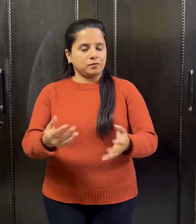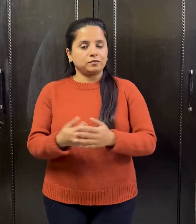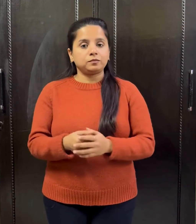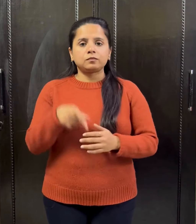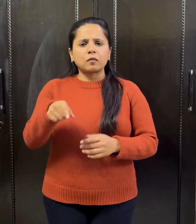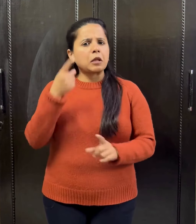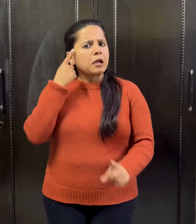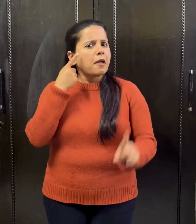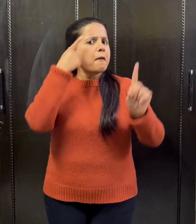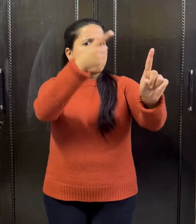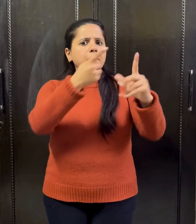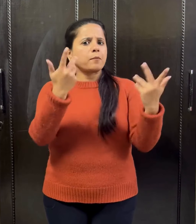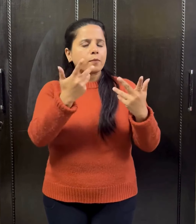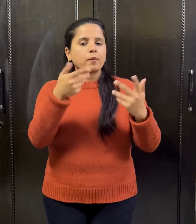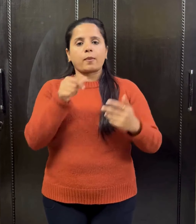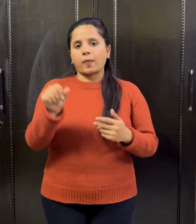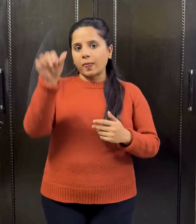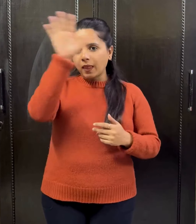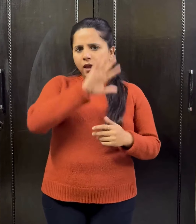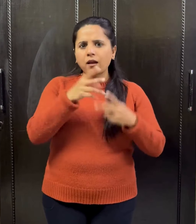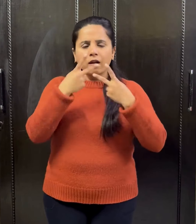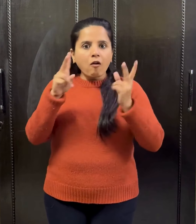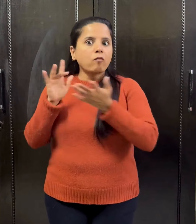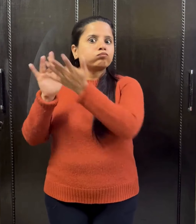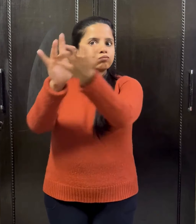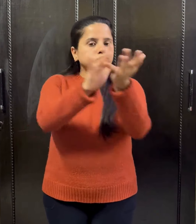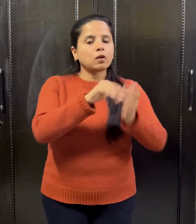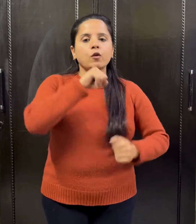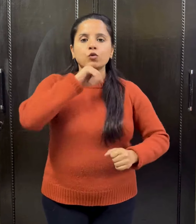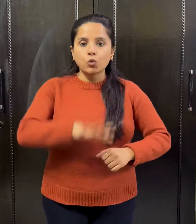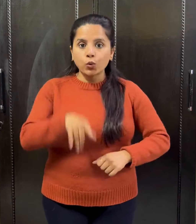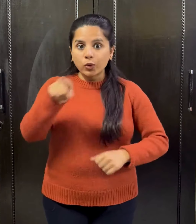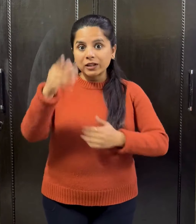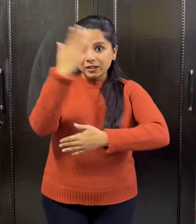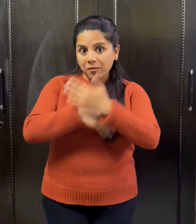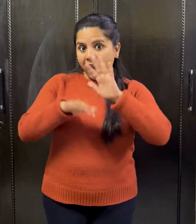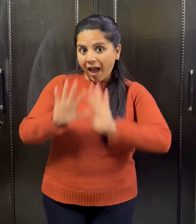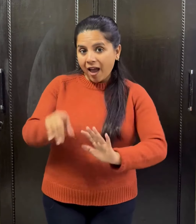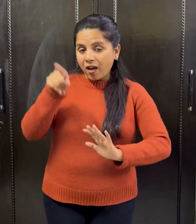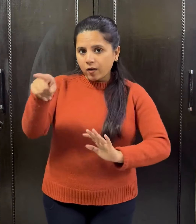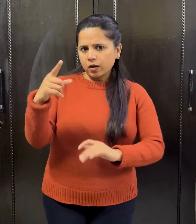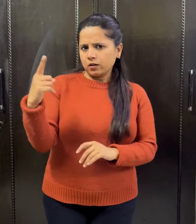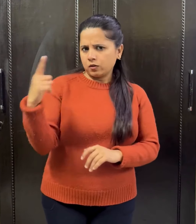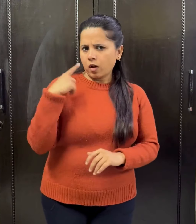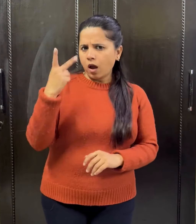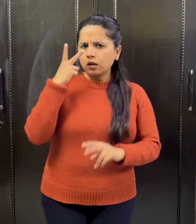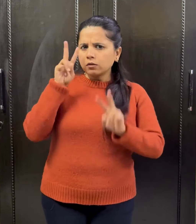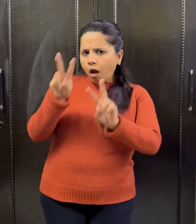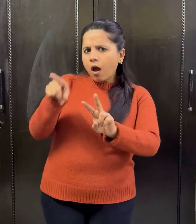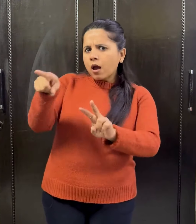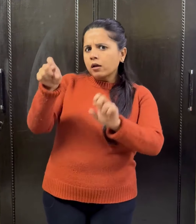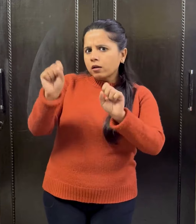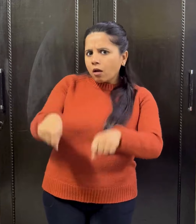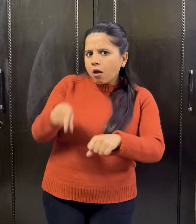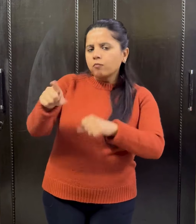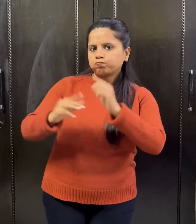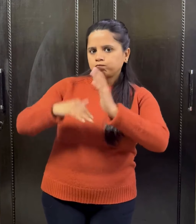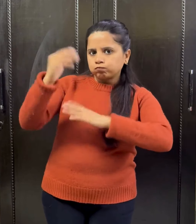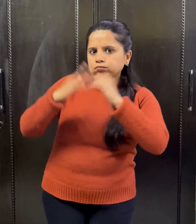उद्देश्य देश के अलग अलग हिस्सों से यूथ विद डिसेबिलिटीज के लीडरशिप कैपेसिटीज को डेवलप करना था।